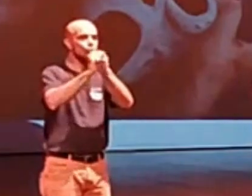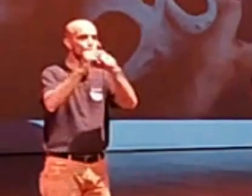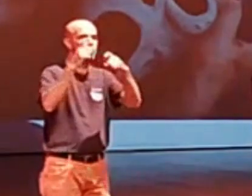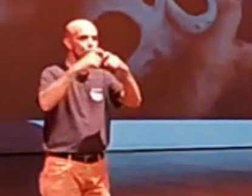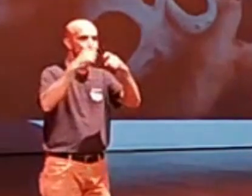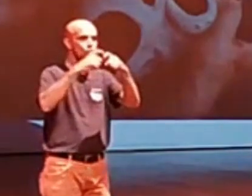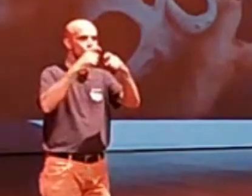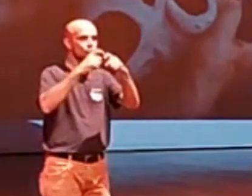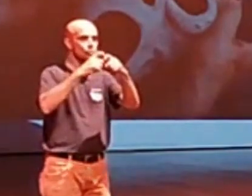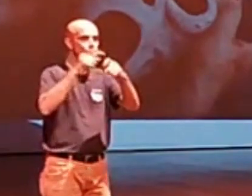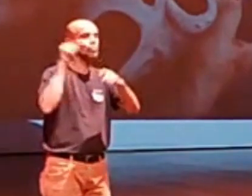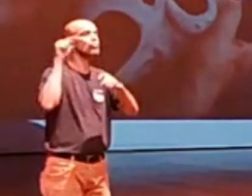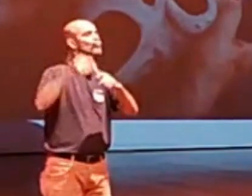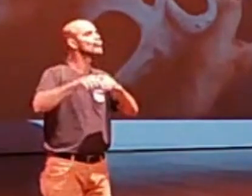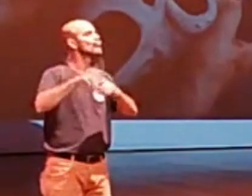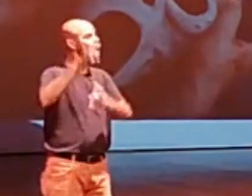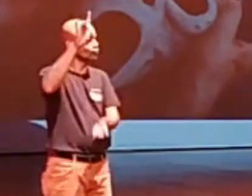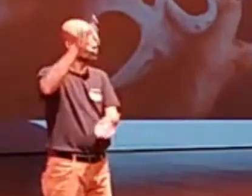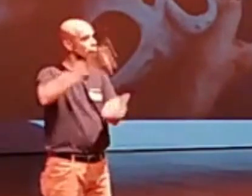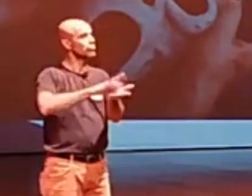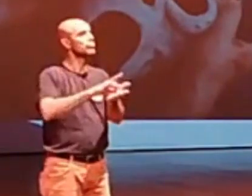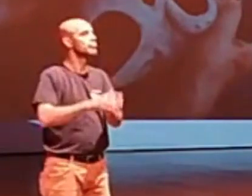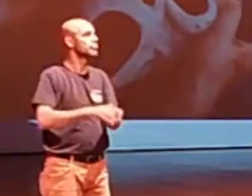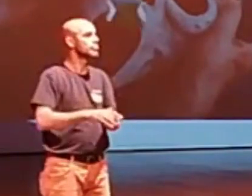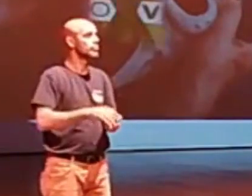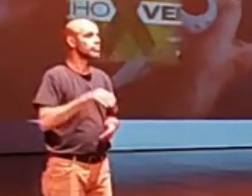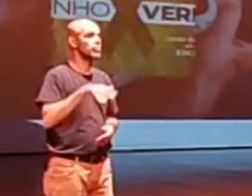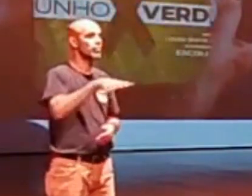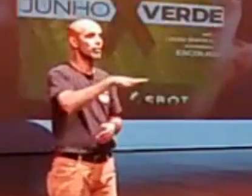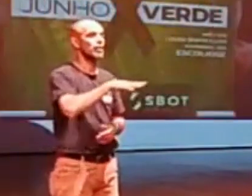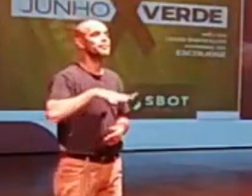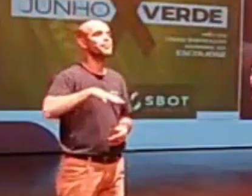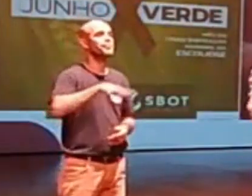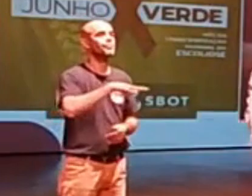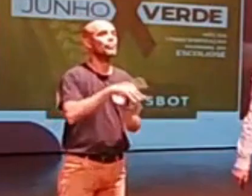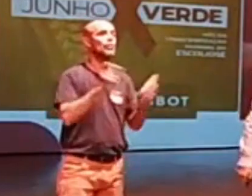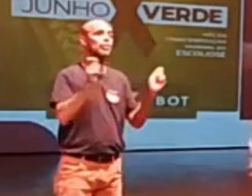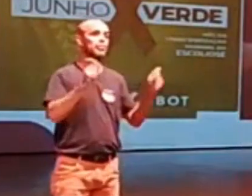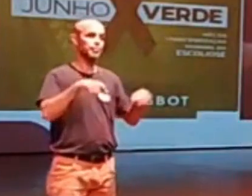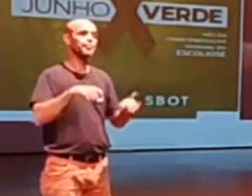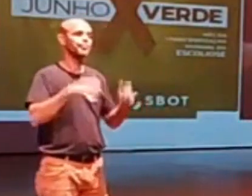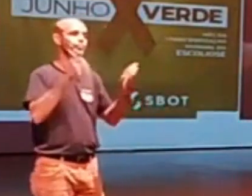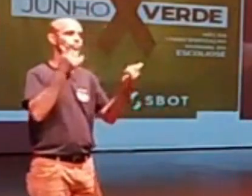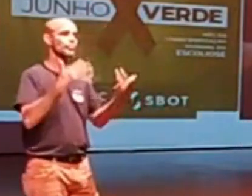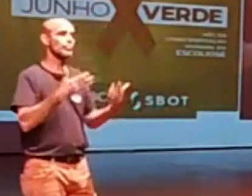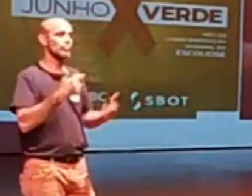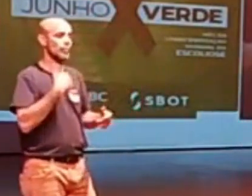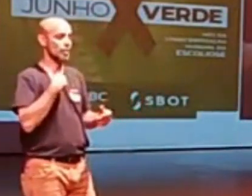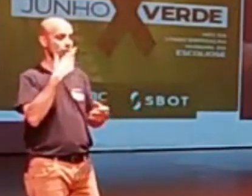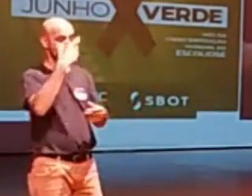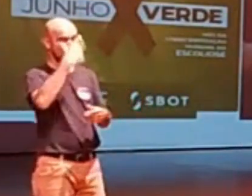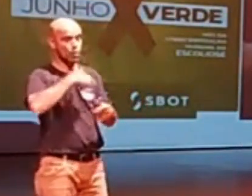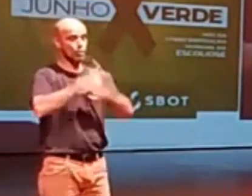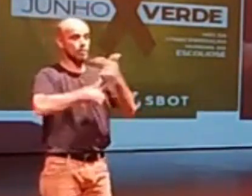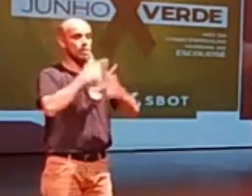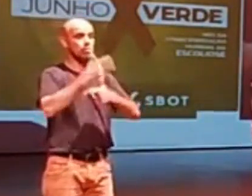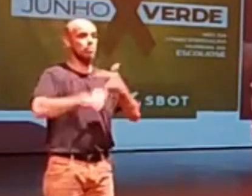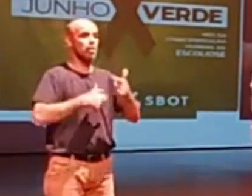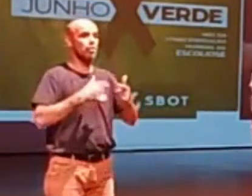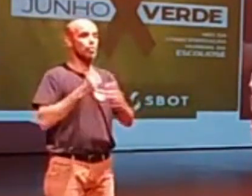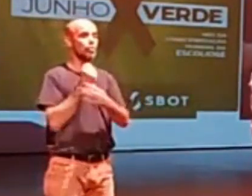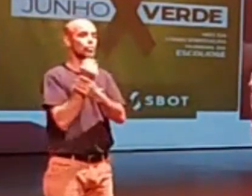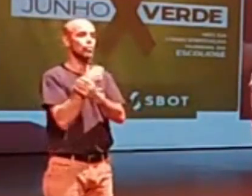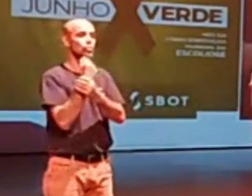faz diferença. Na minha área, eu posso falar muito bem que eu sou ortopedista, tá? Tenho